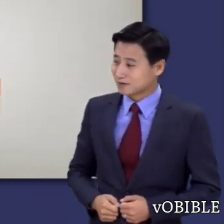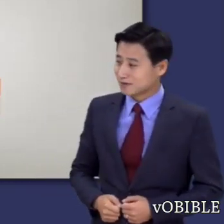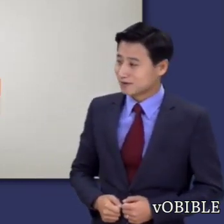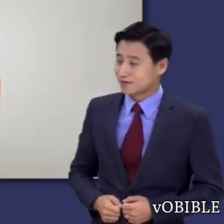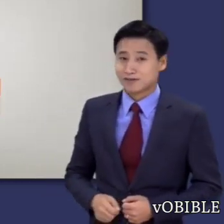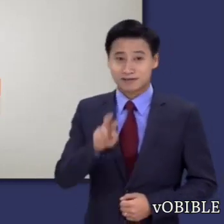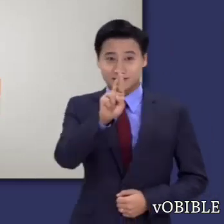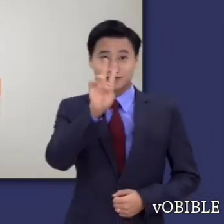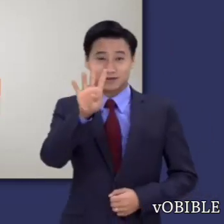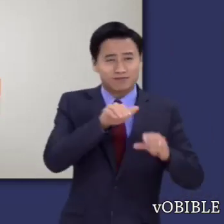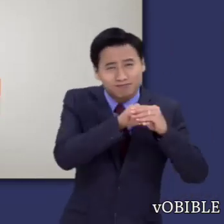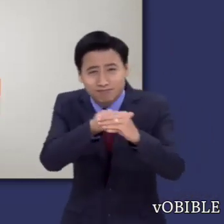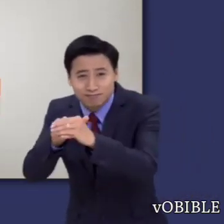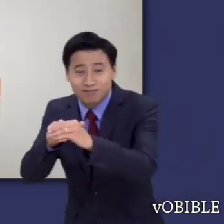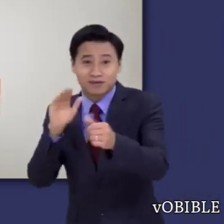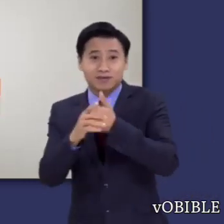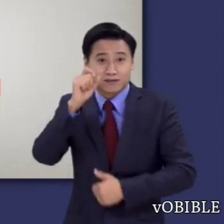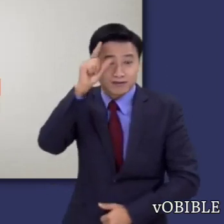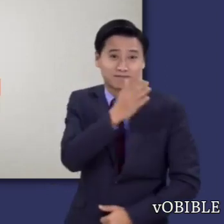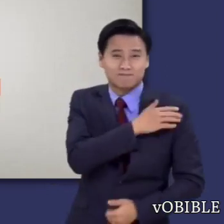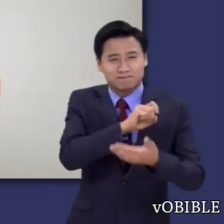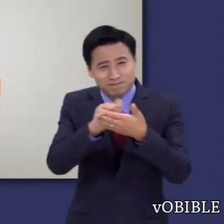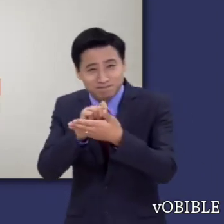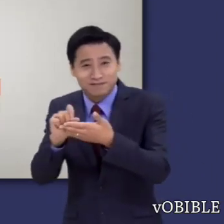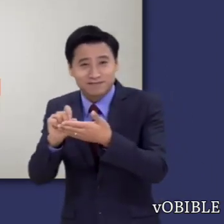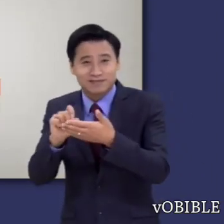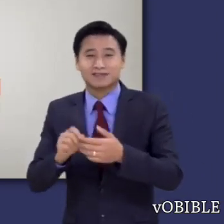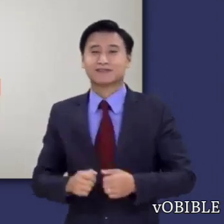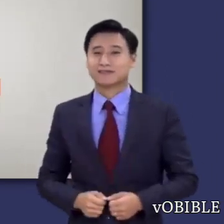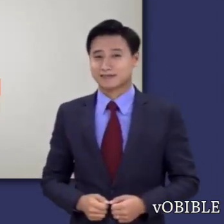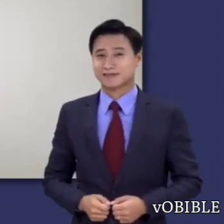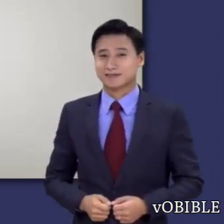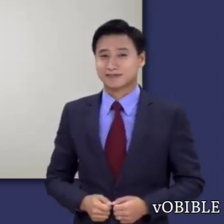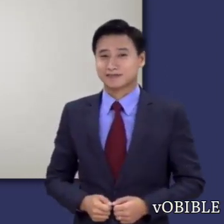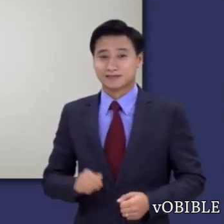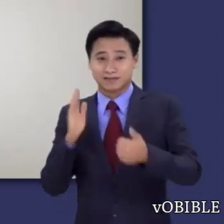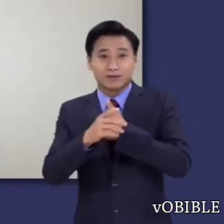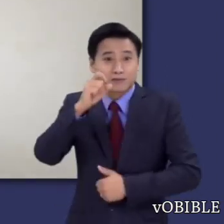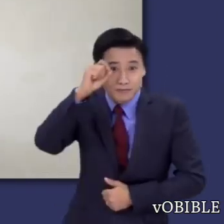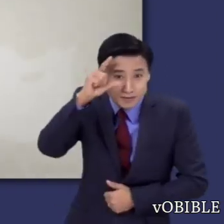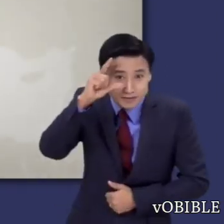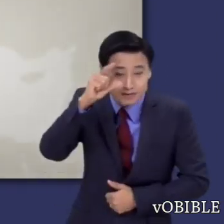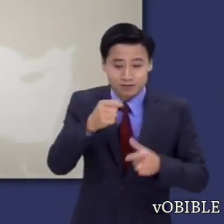在这些书信中，保罗写了十四封，其中包括罗马书。